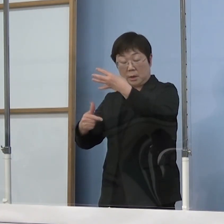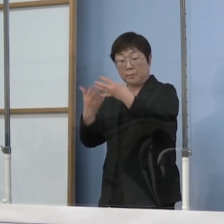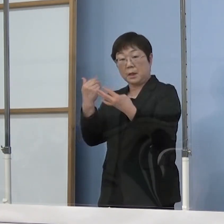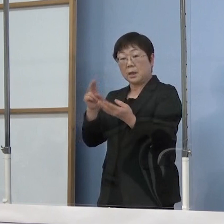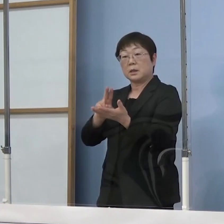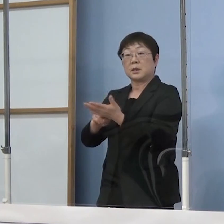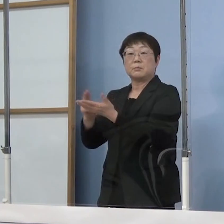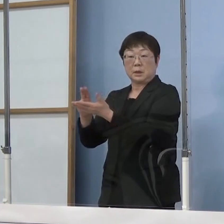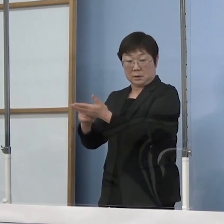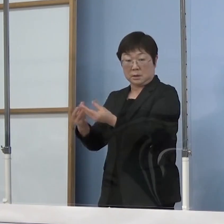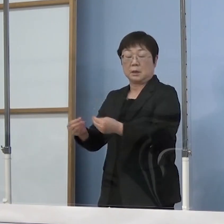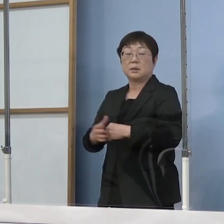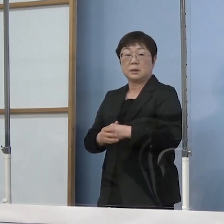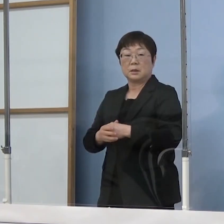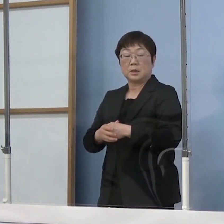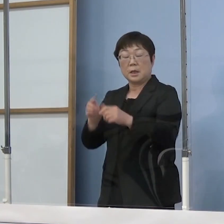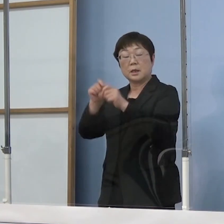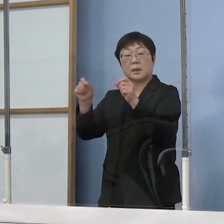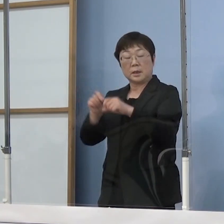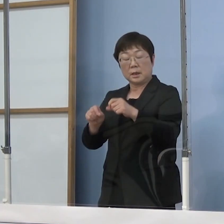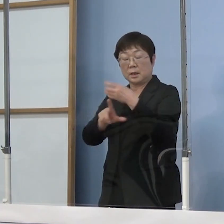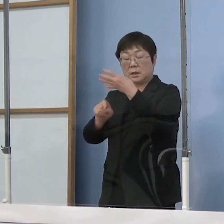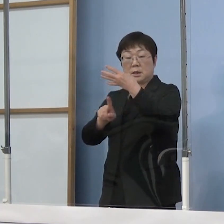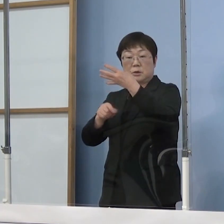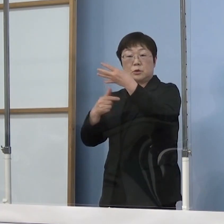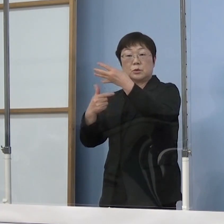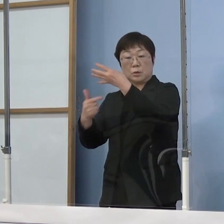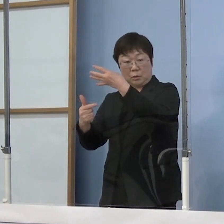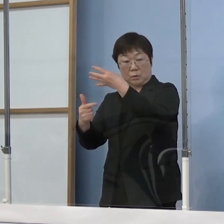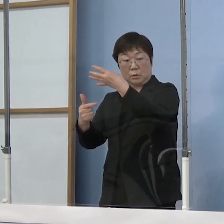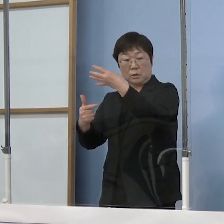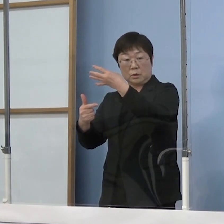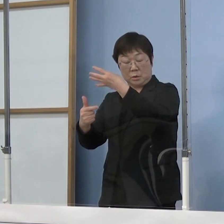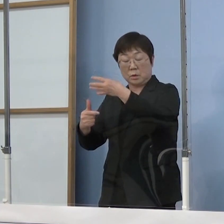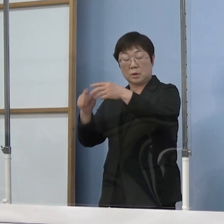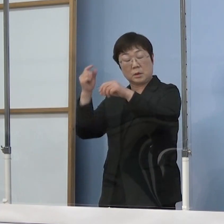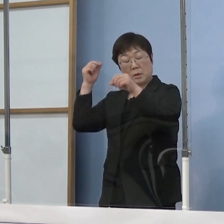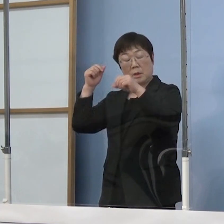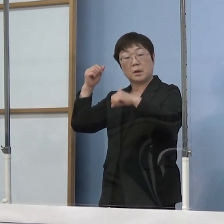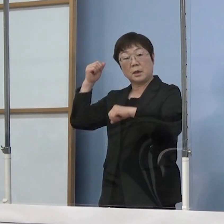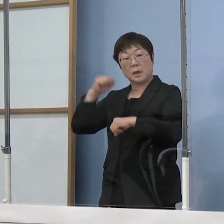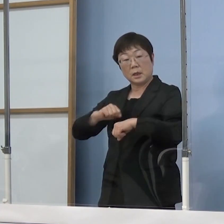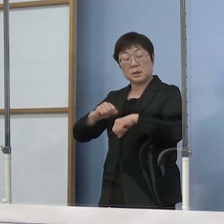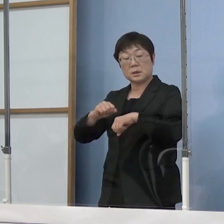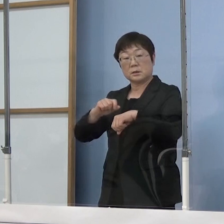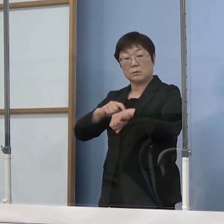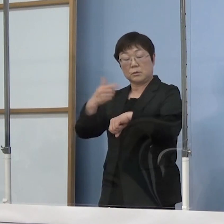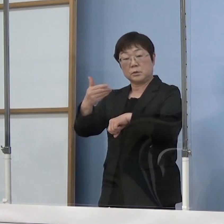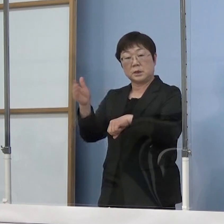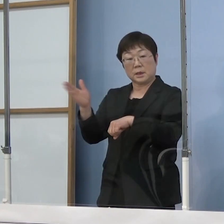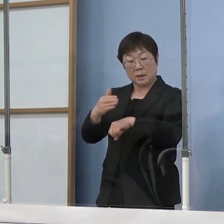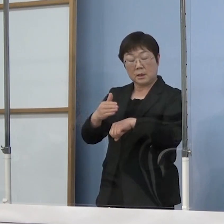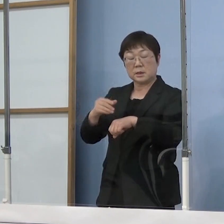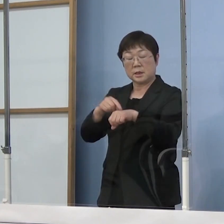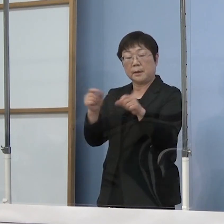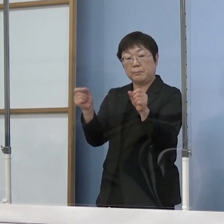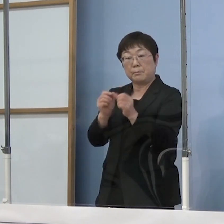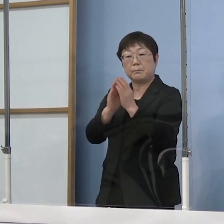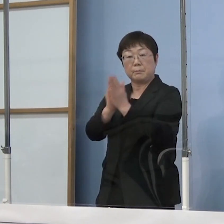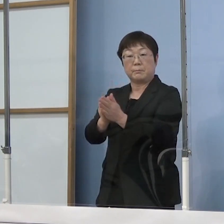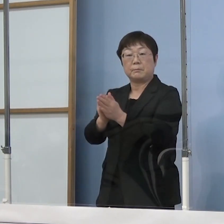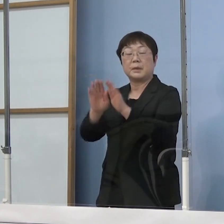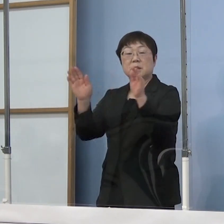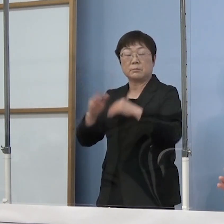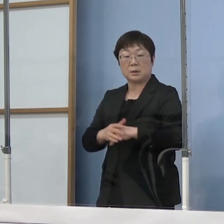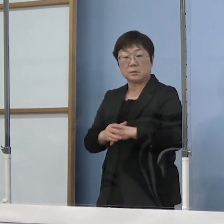たと。で、結果として4月の16日、9時から時短がかかるということになって、まあ、聖火リレ